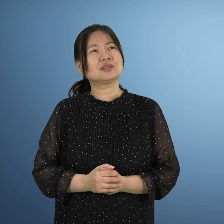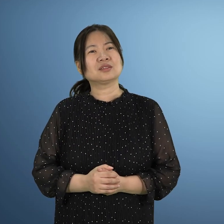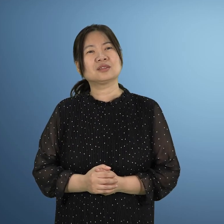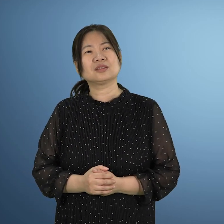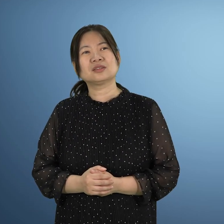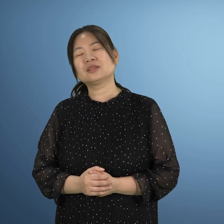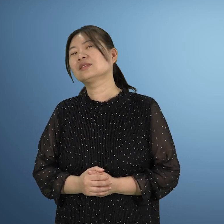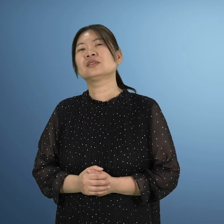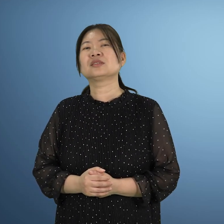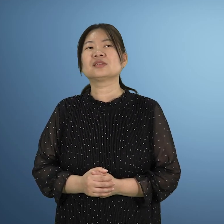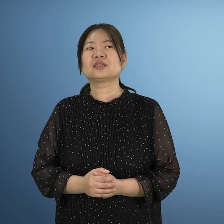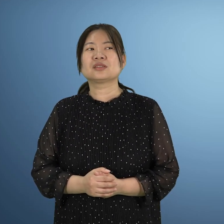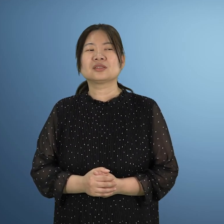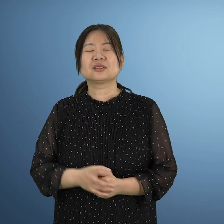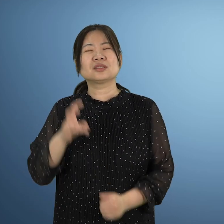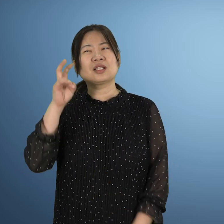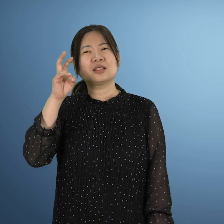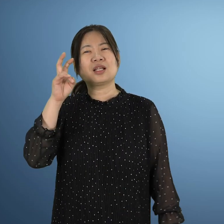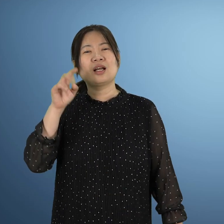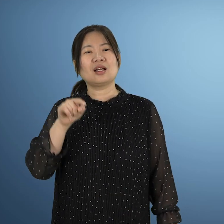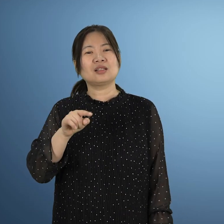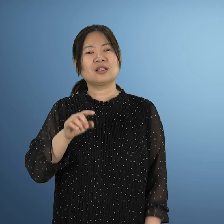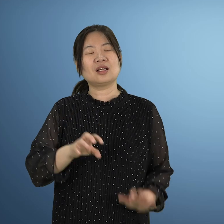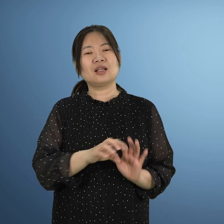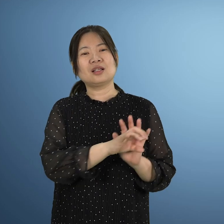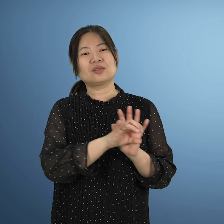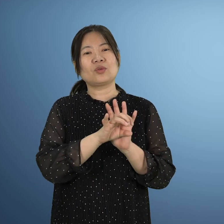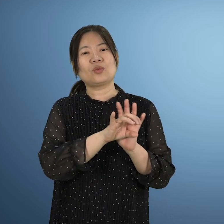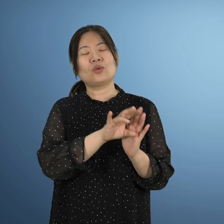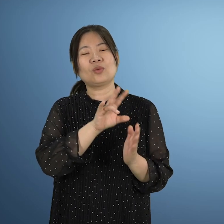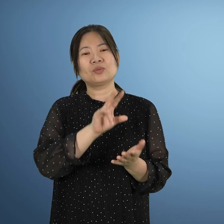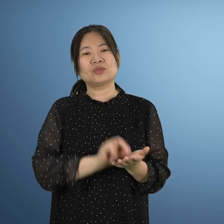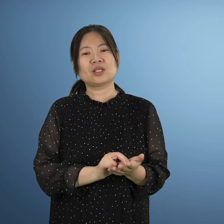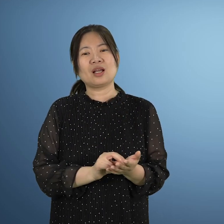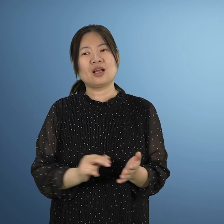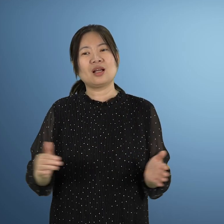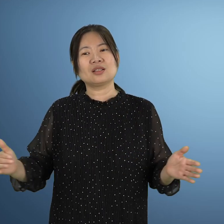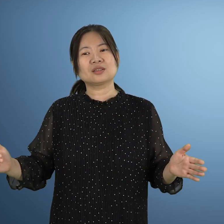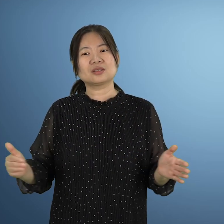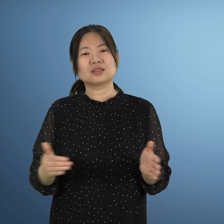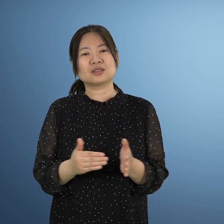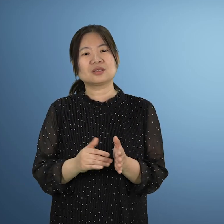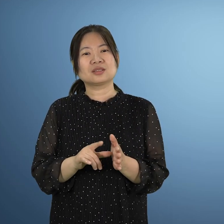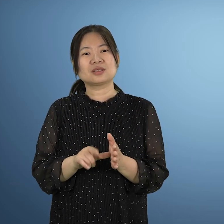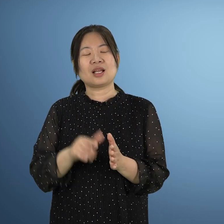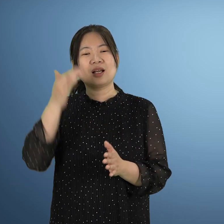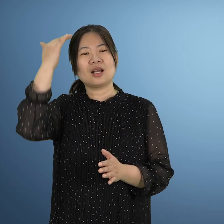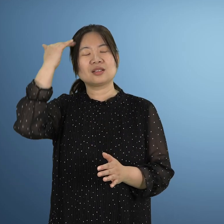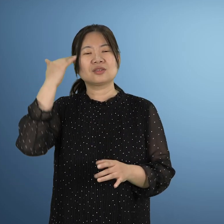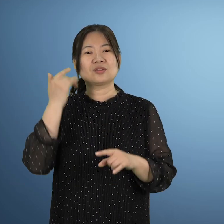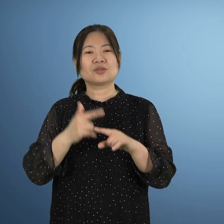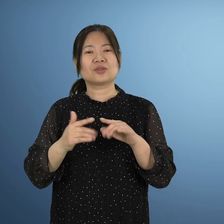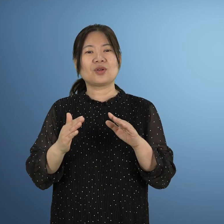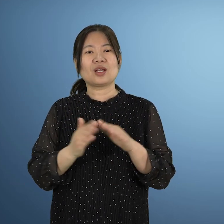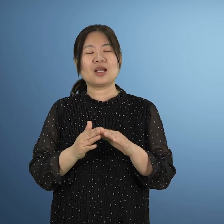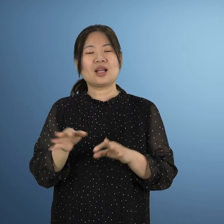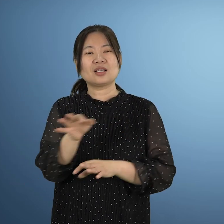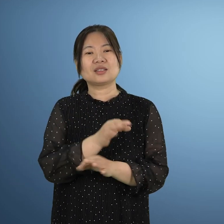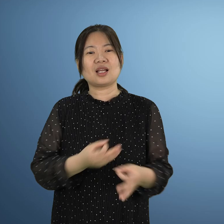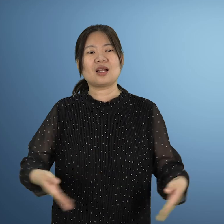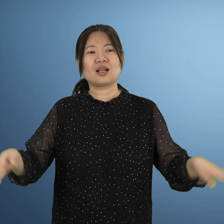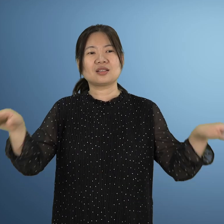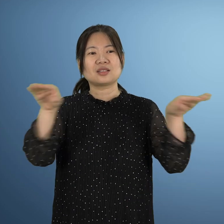교회학자들의 예상대로라면 아마 이 코로나 사태가 끝날 무렵쯤 한국교회 삼각